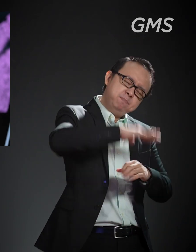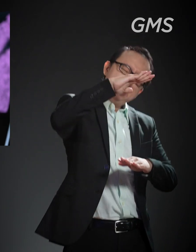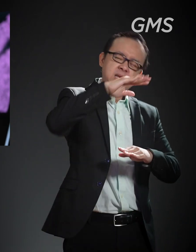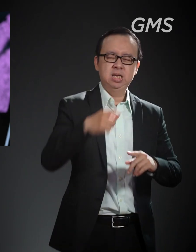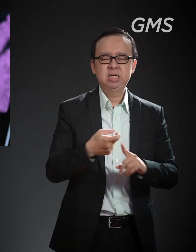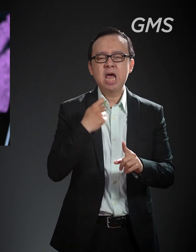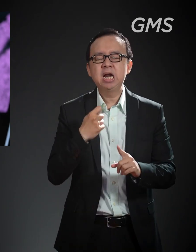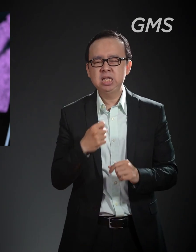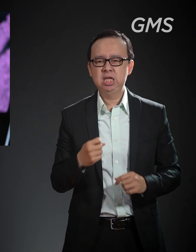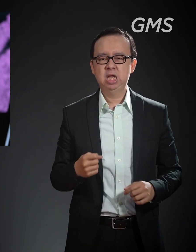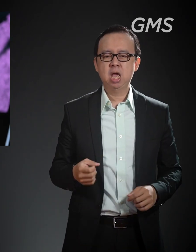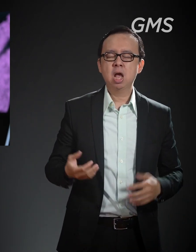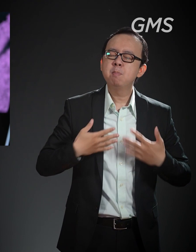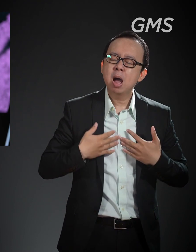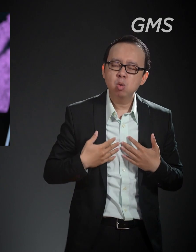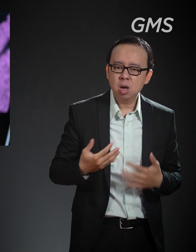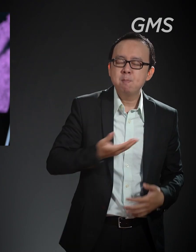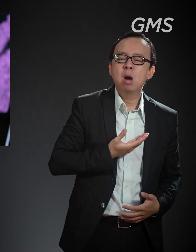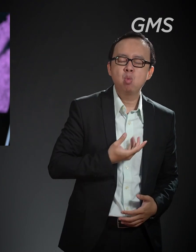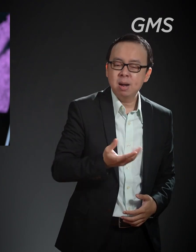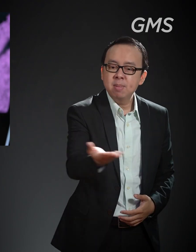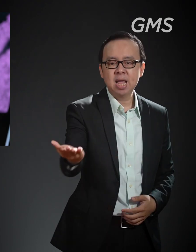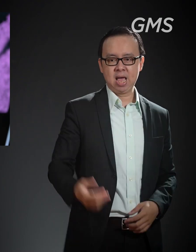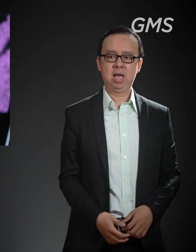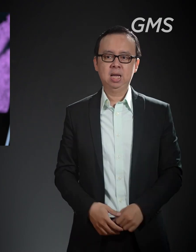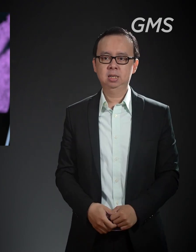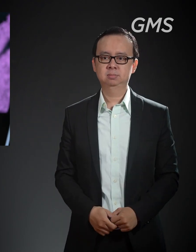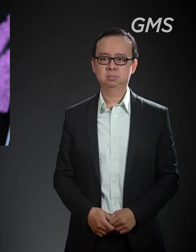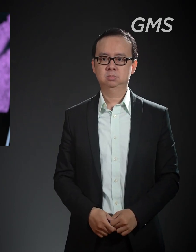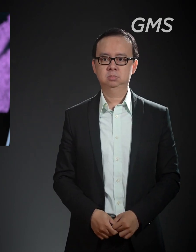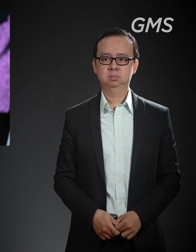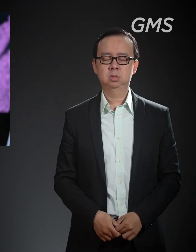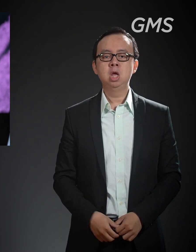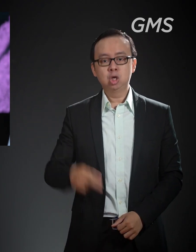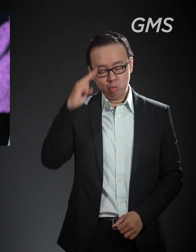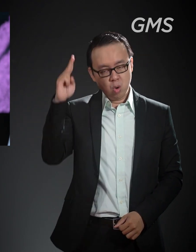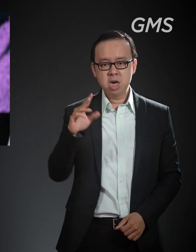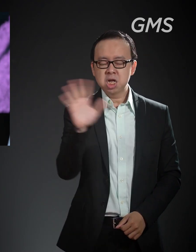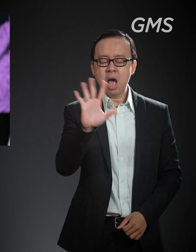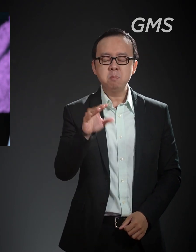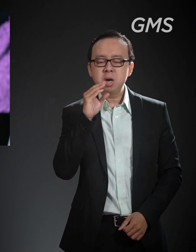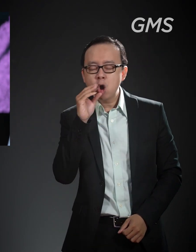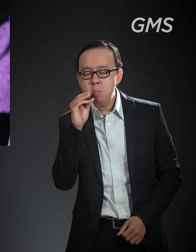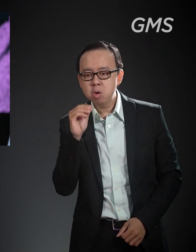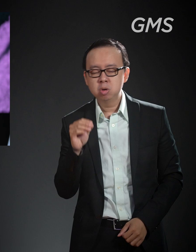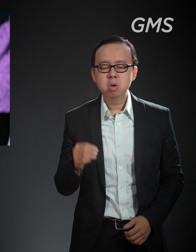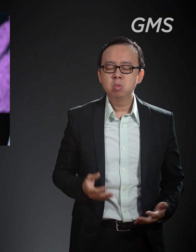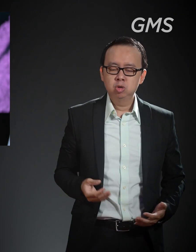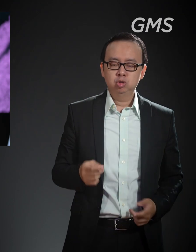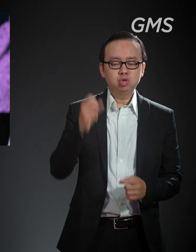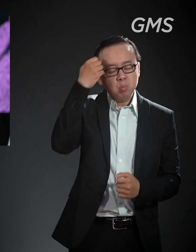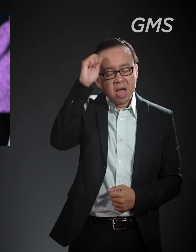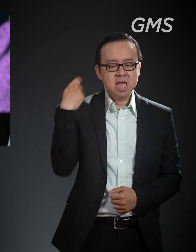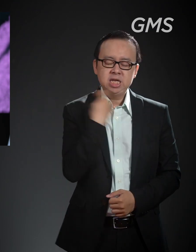sini. Pertama, mereka memberi sesuai kemampuan. Tuhan tidak pernah menuntut kita untuk memberi apa yang kita tidak miliki. Selalu kita